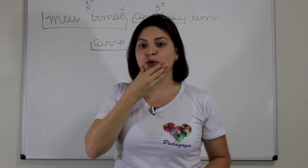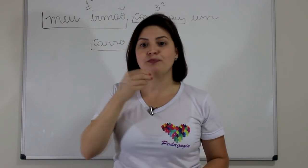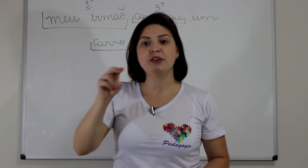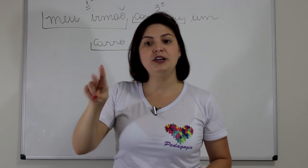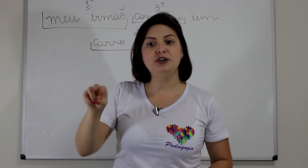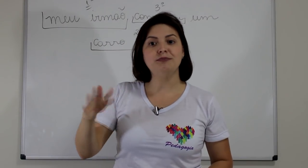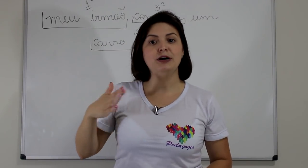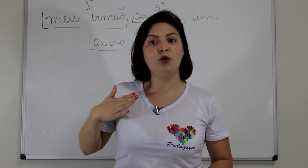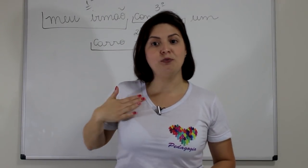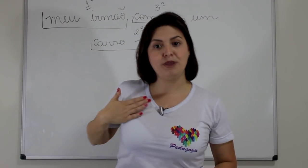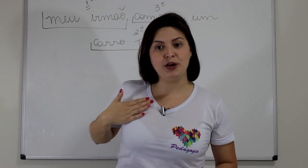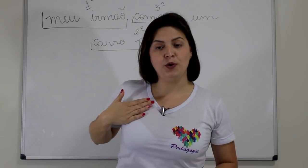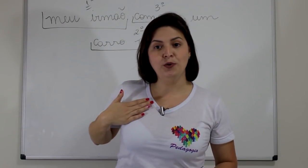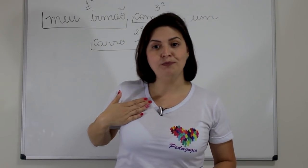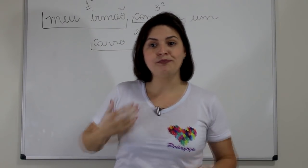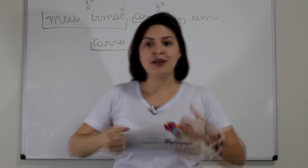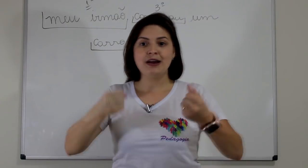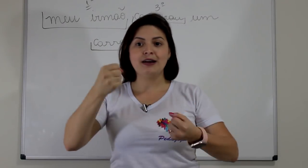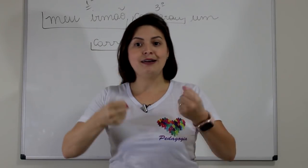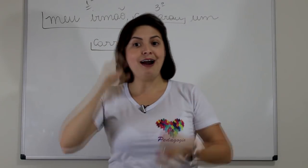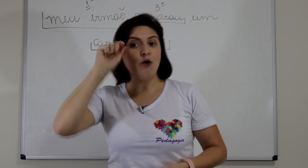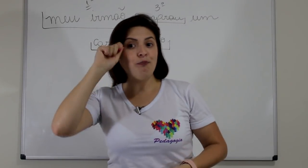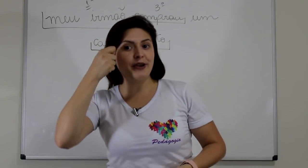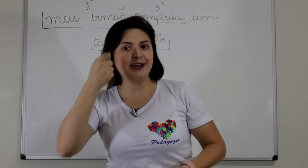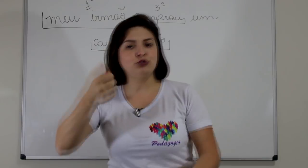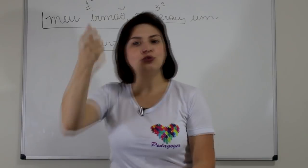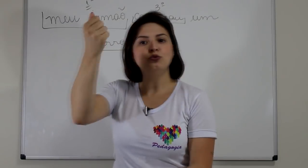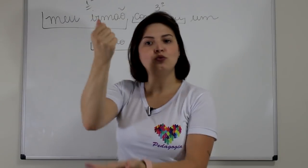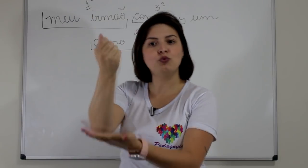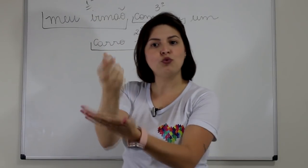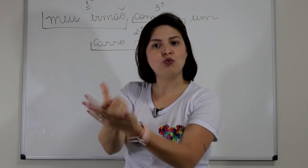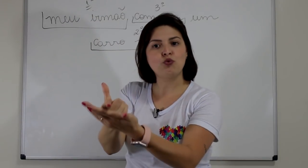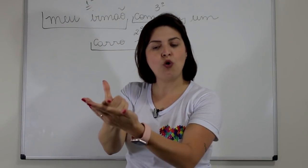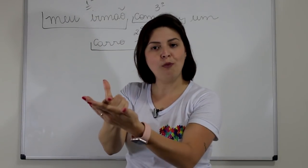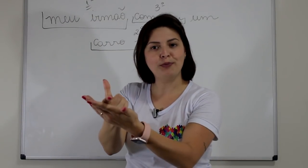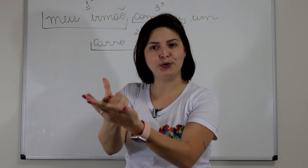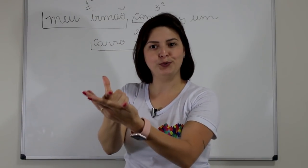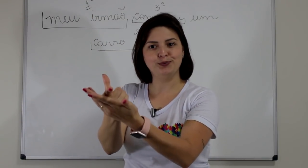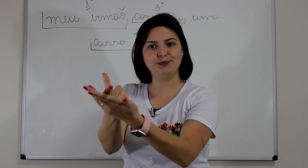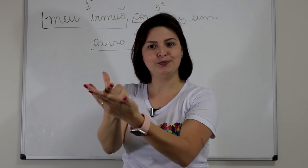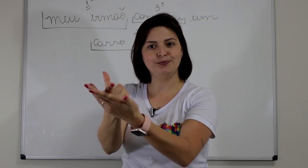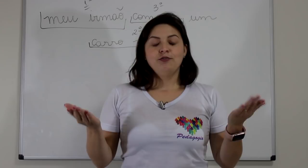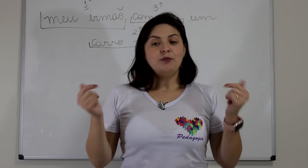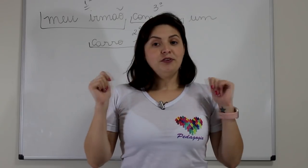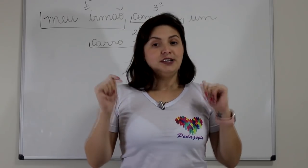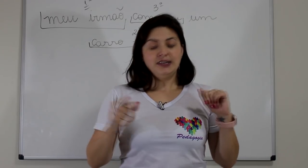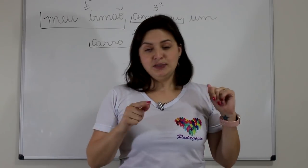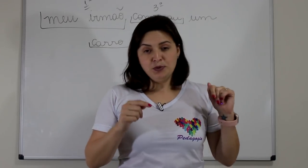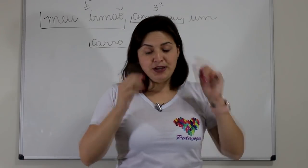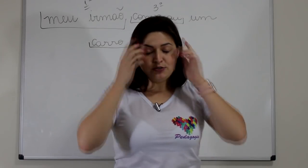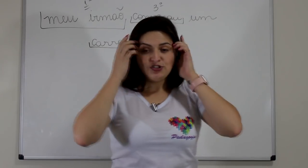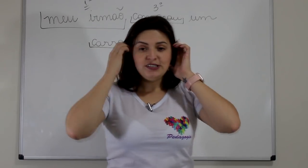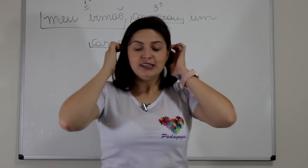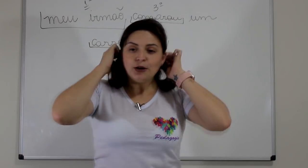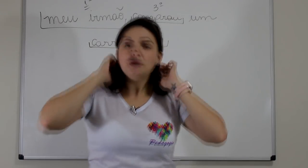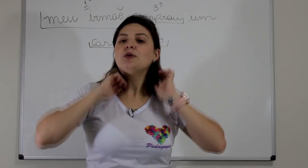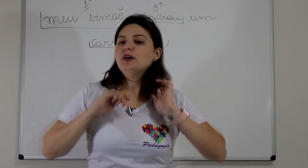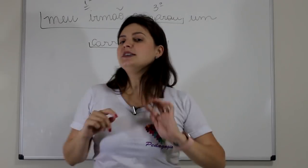irmão meu, carro preto comprou. Vou aproveitar esse momento e te ensinar uma